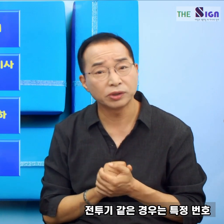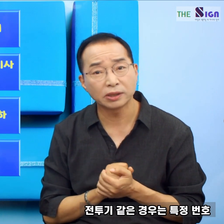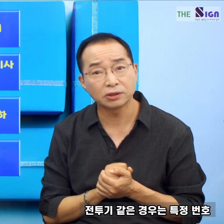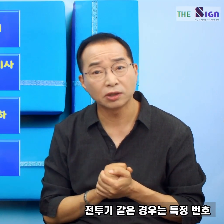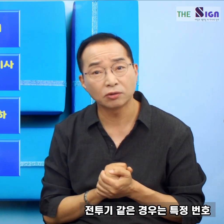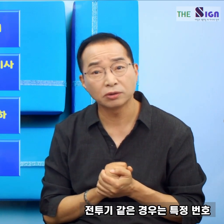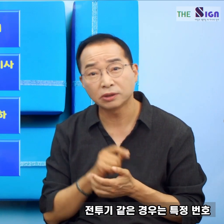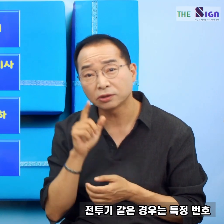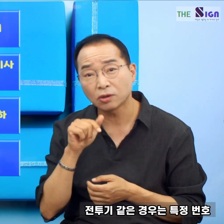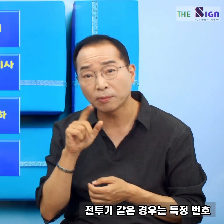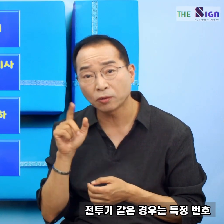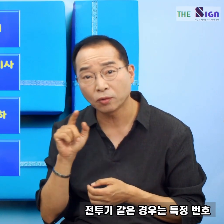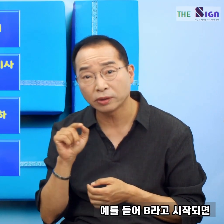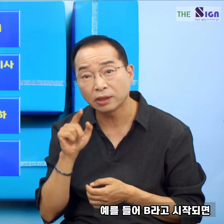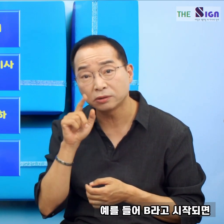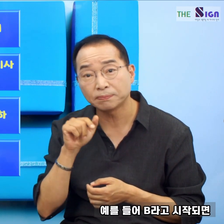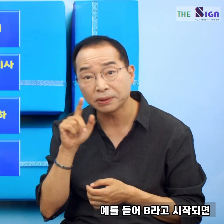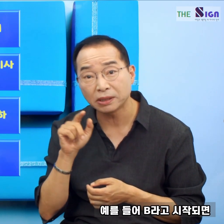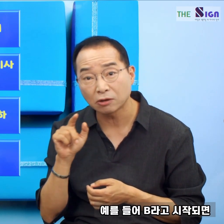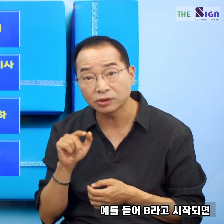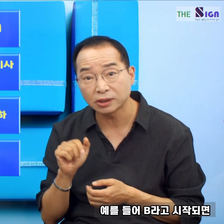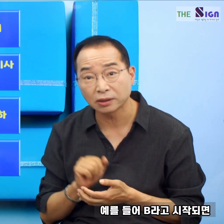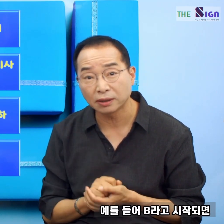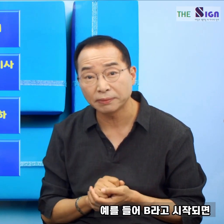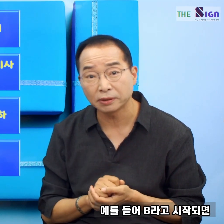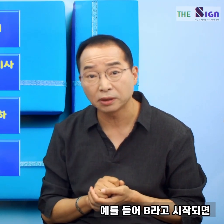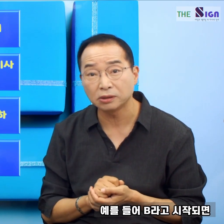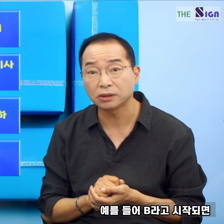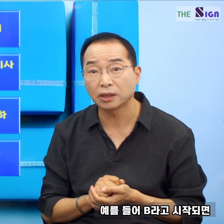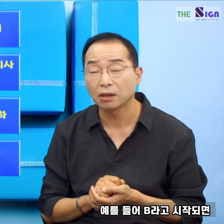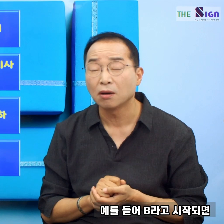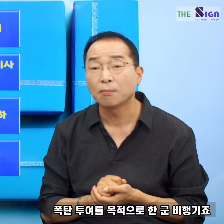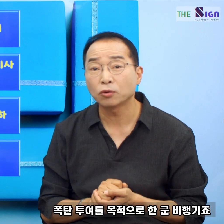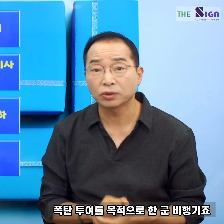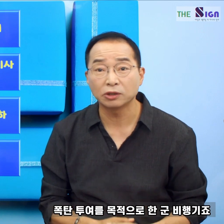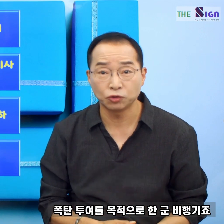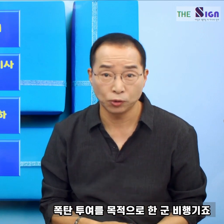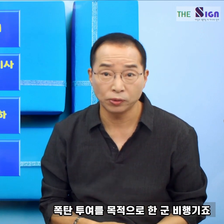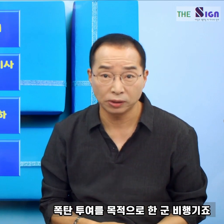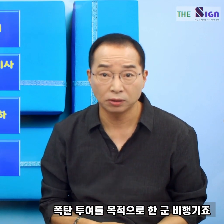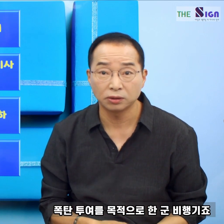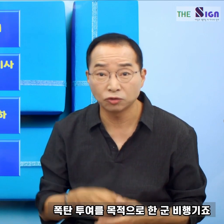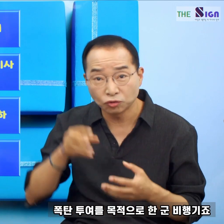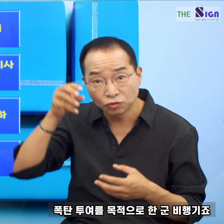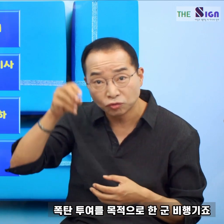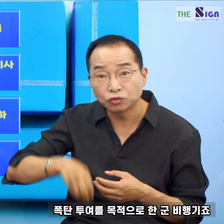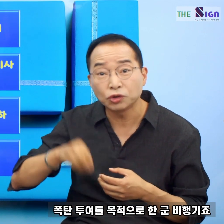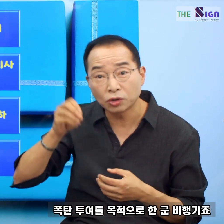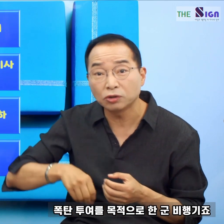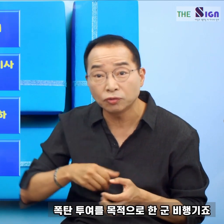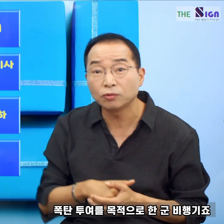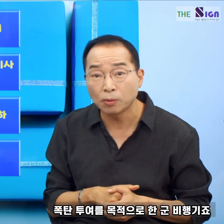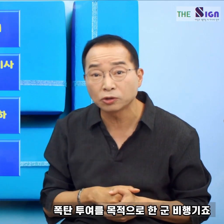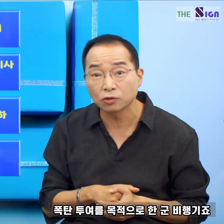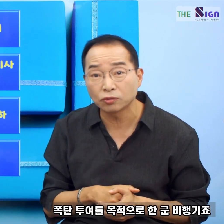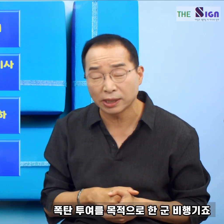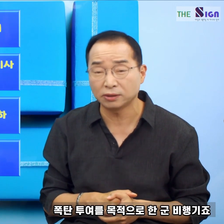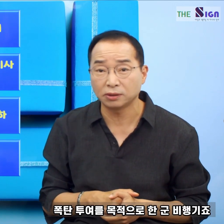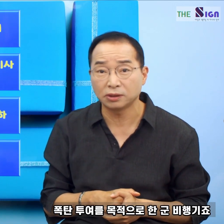같은 경우는 특정 번호, 예를 들어 B라고 시작되면은 이제 폭탄 투여를 목적으로 한